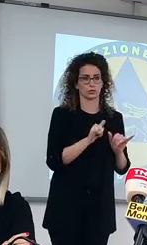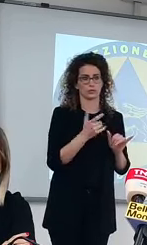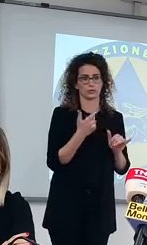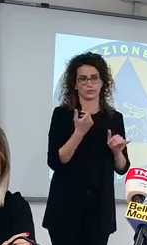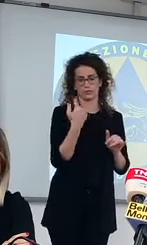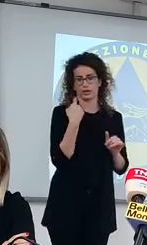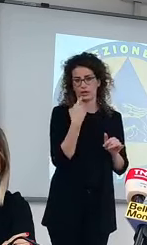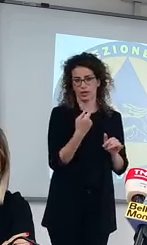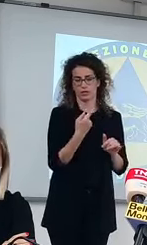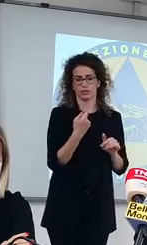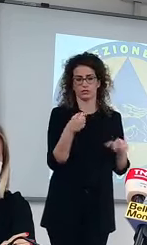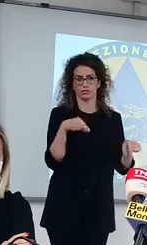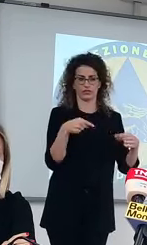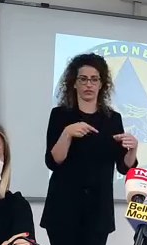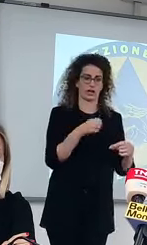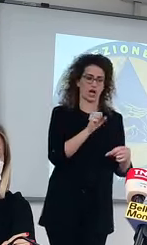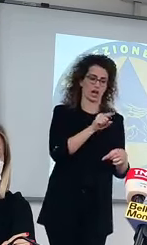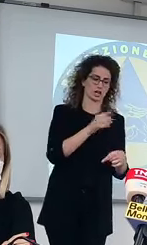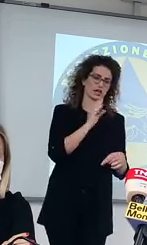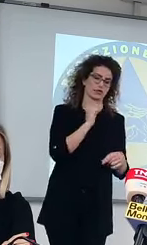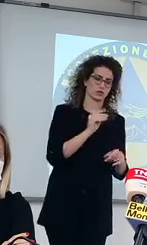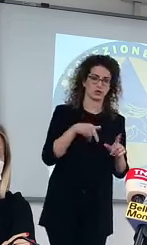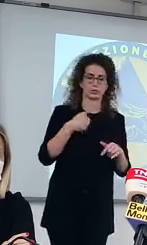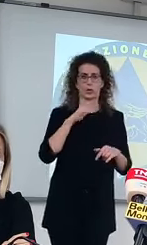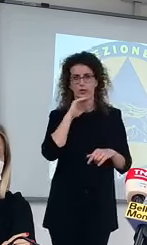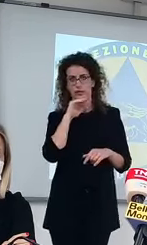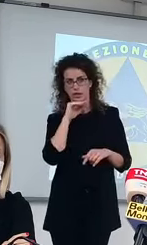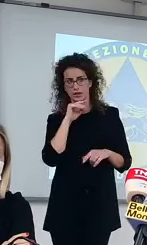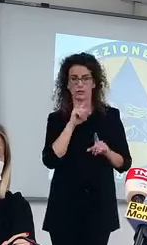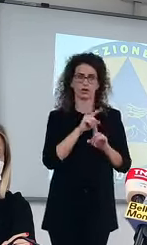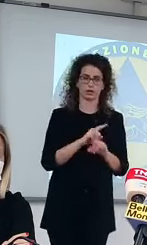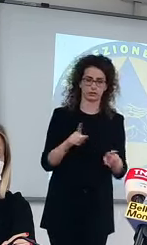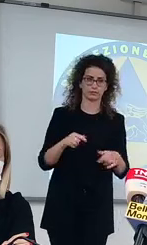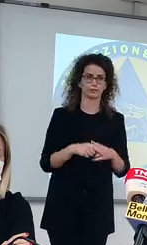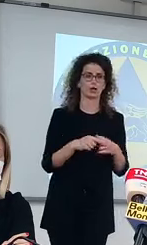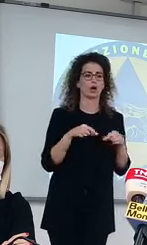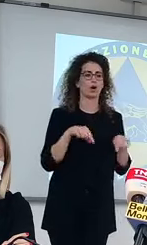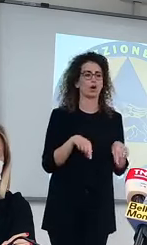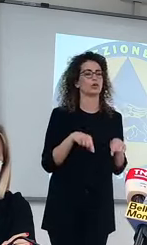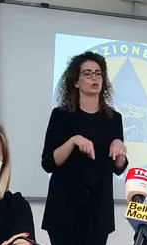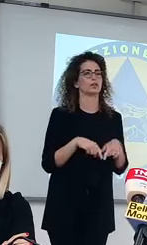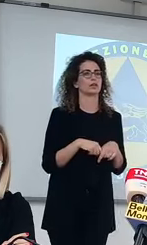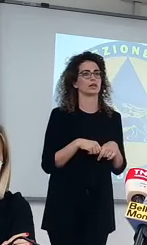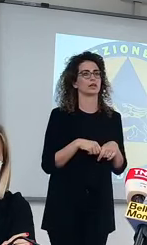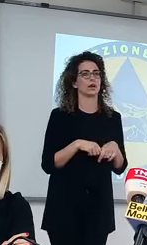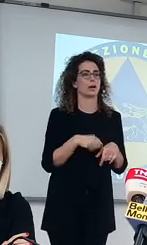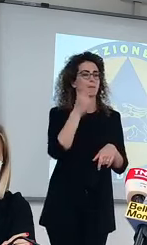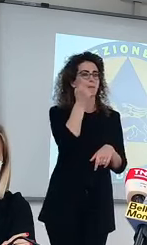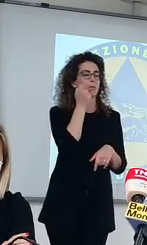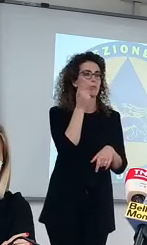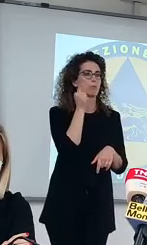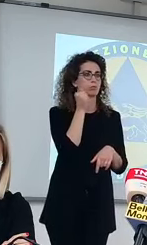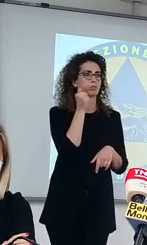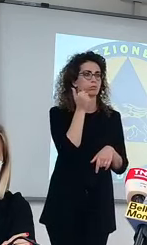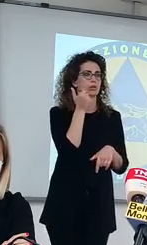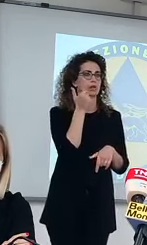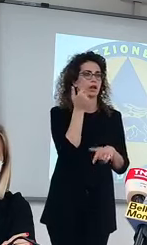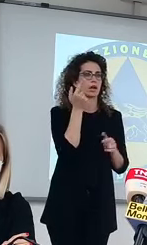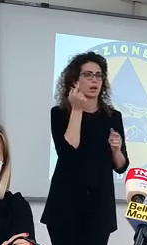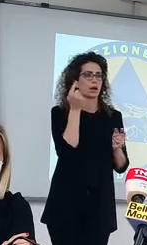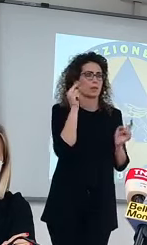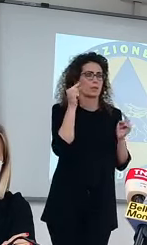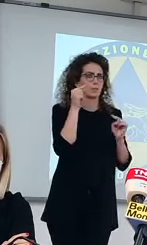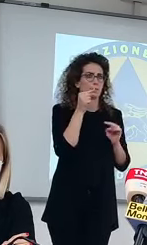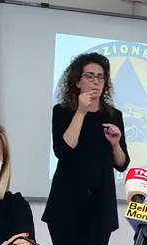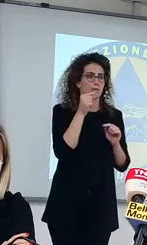contraddittorie. AstraZeneca prima i giovani, poi i più vecchi, poi niente, eccetera. Adesso le mamme e i papà cominciano a preoccuparsi per i